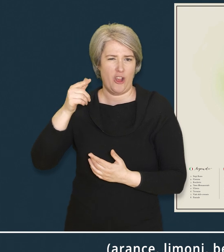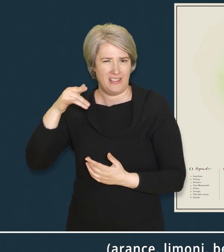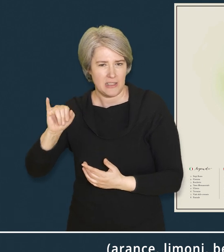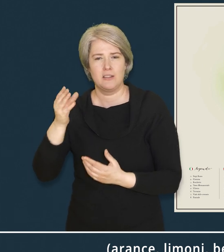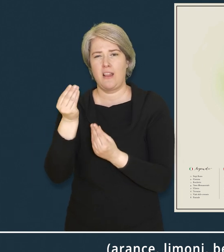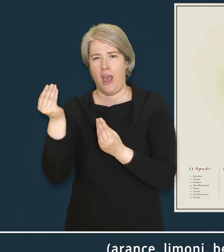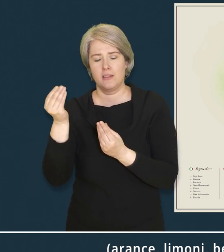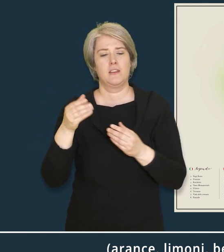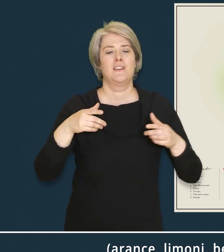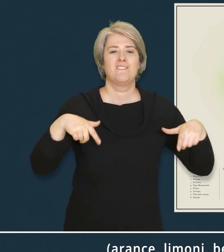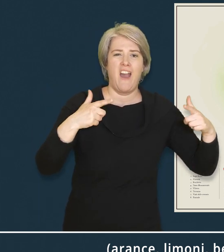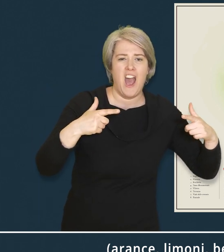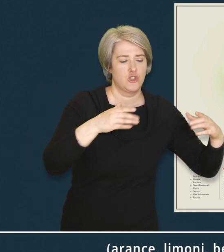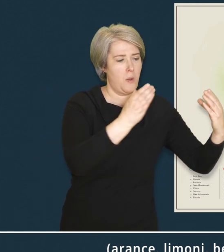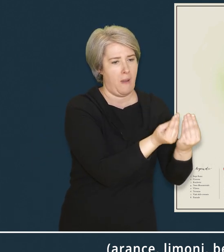e molti altri.